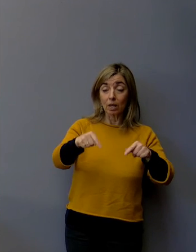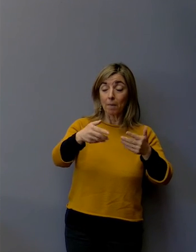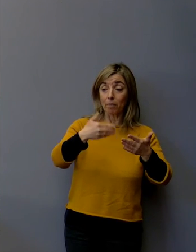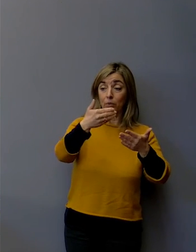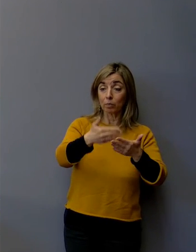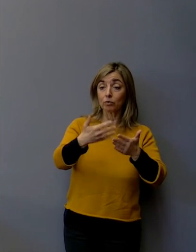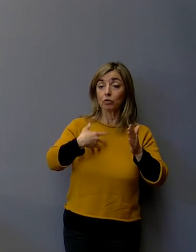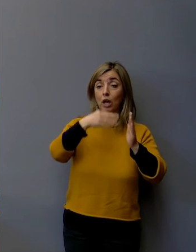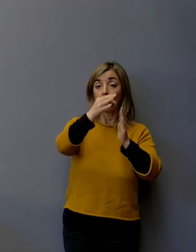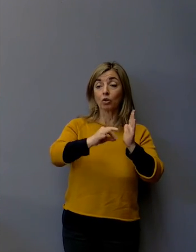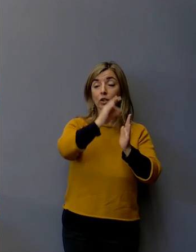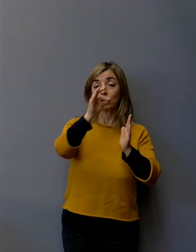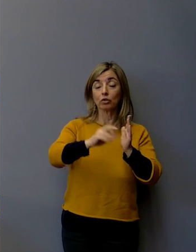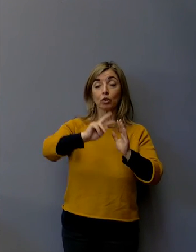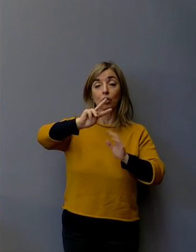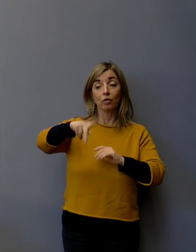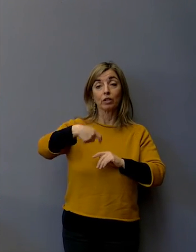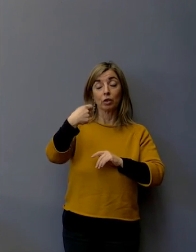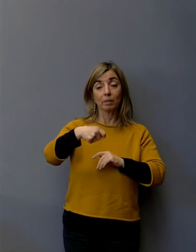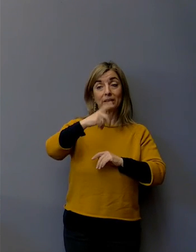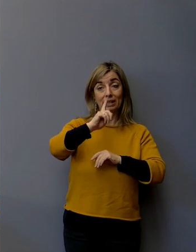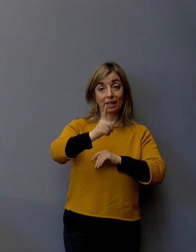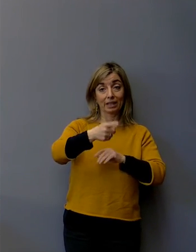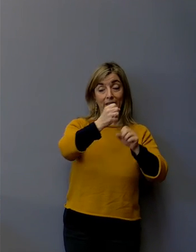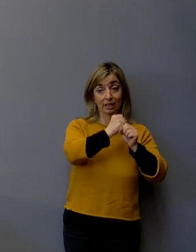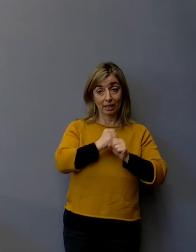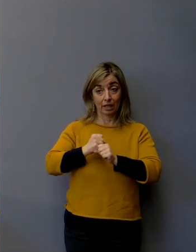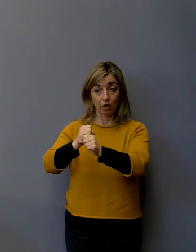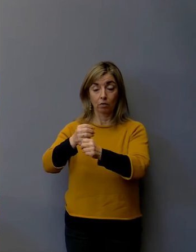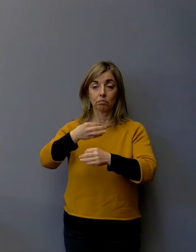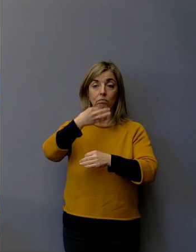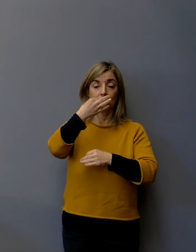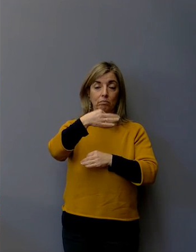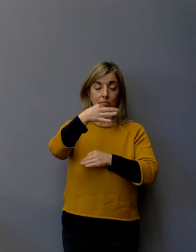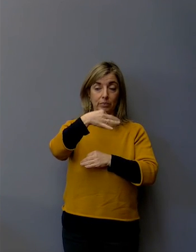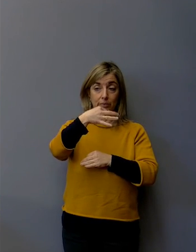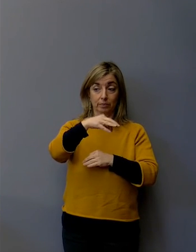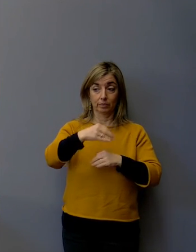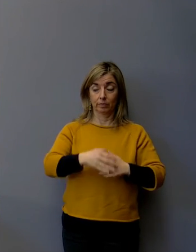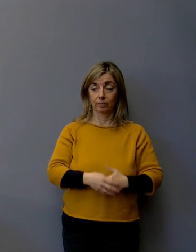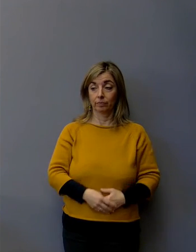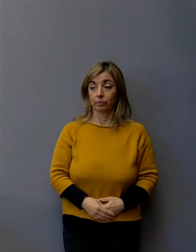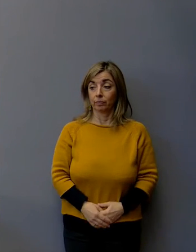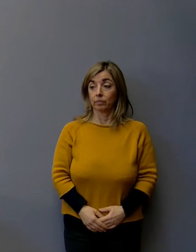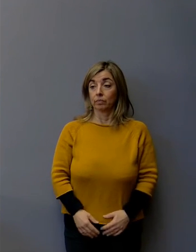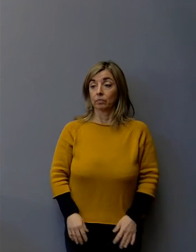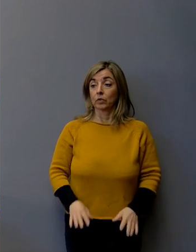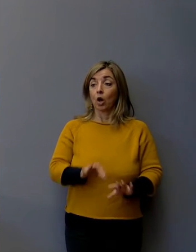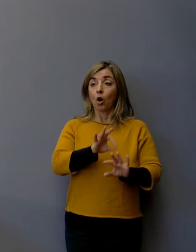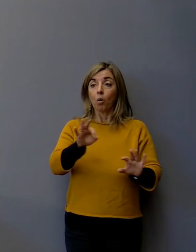vice presidente grillo a cui do la parola per l'illustrazione meno che non voglia dar per eletto